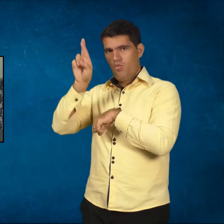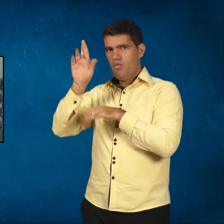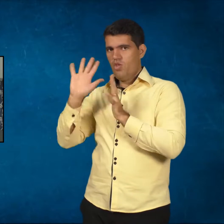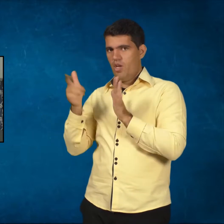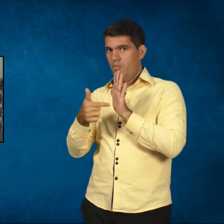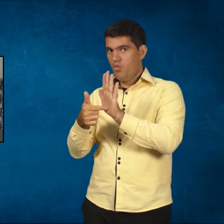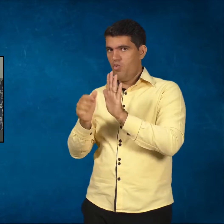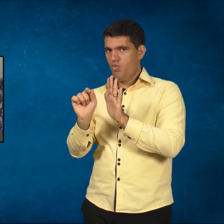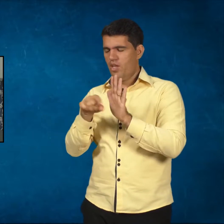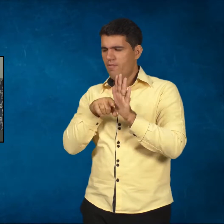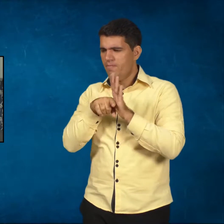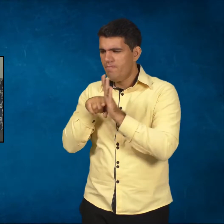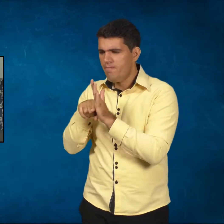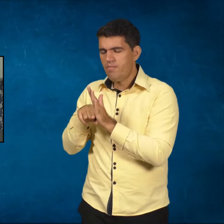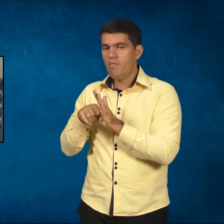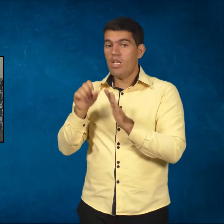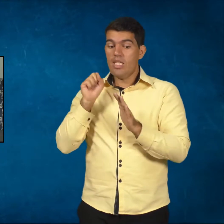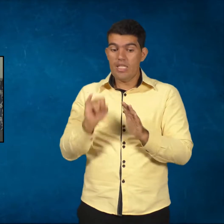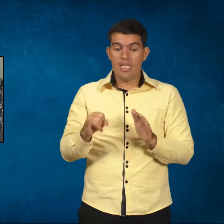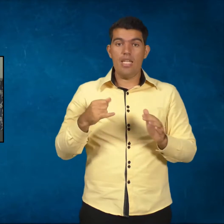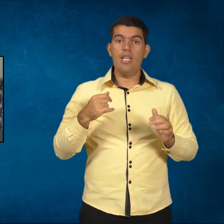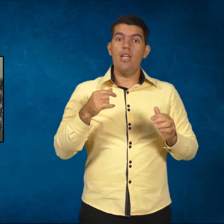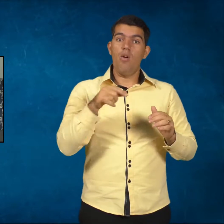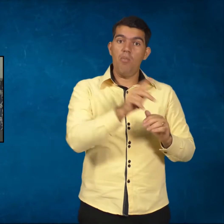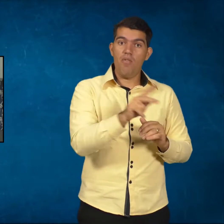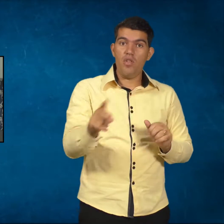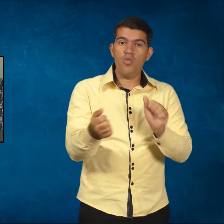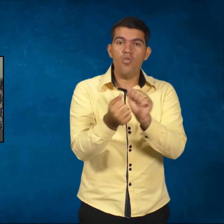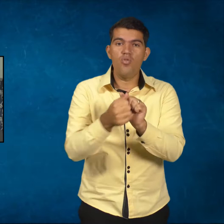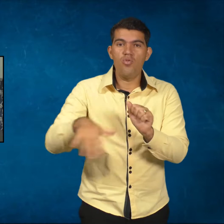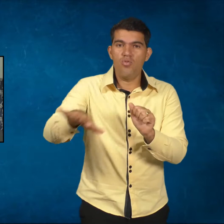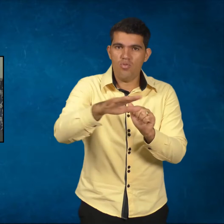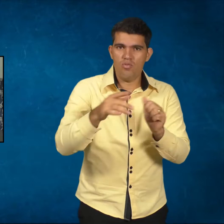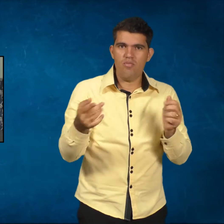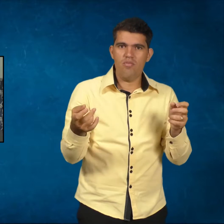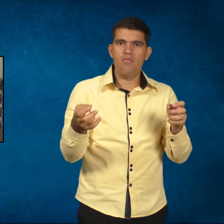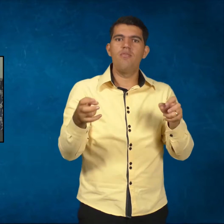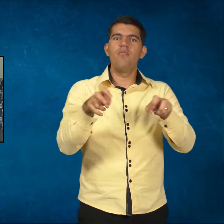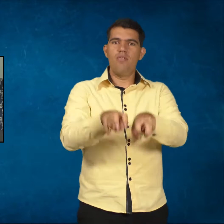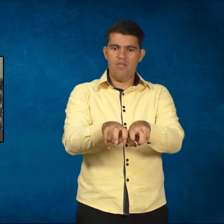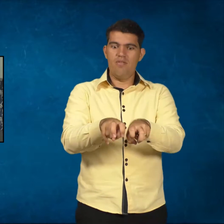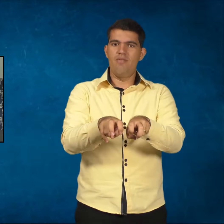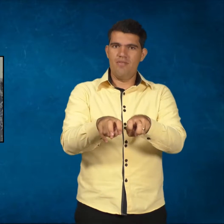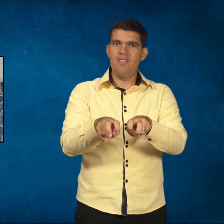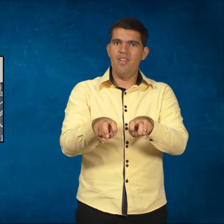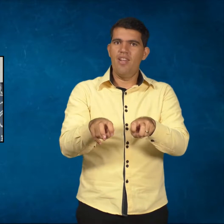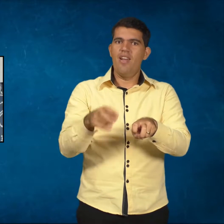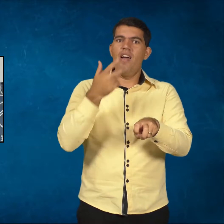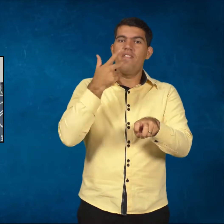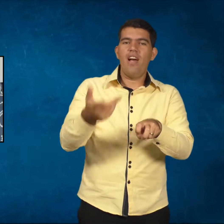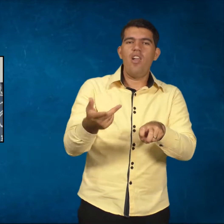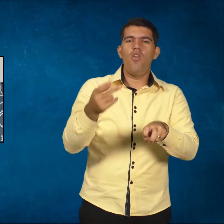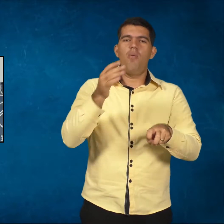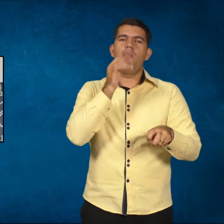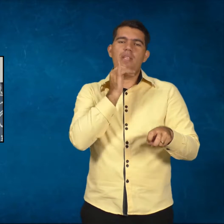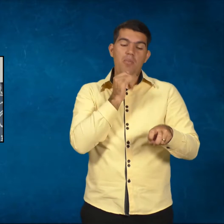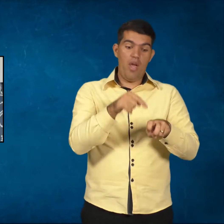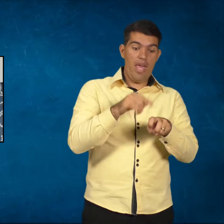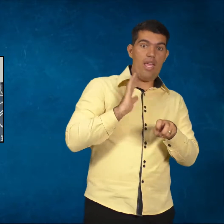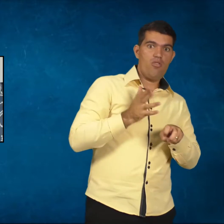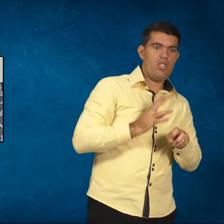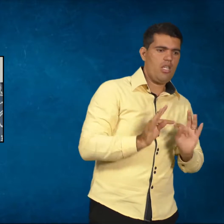quando você está junto com o professor de classe comum, e você, por ter conhecimento, por exemplo, tecnologia